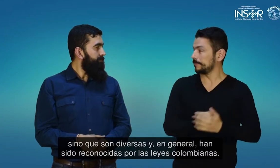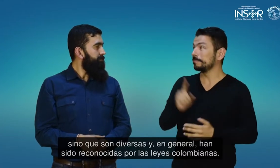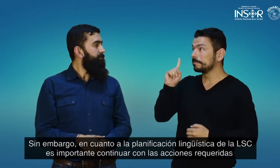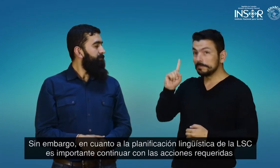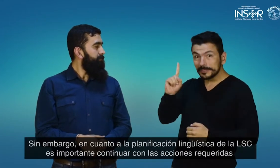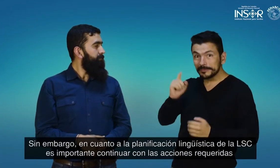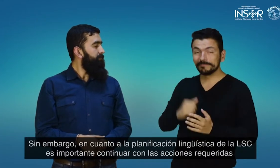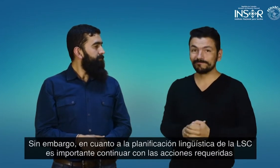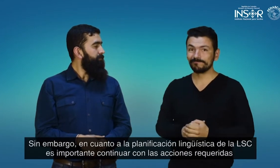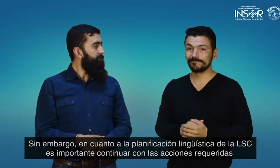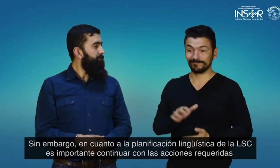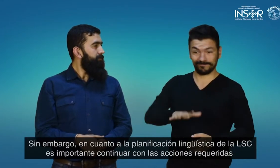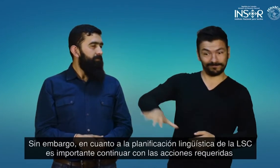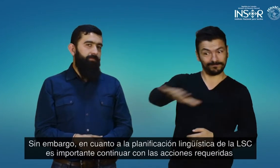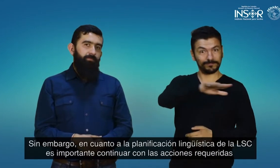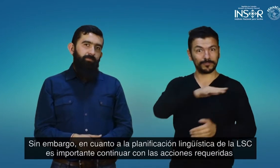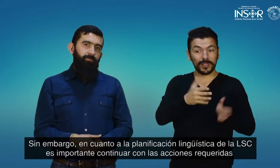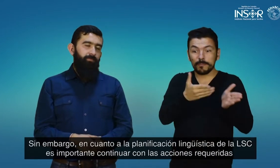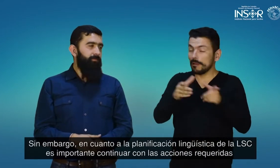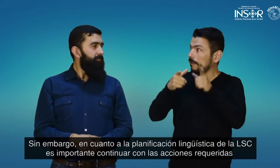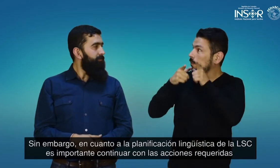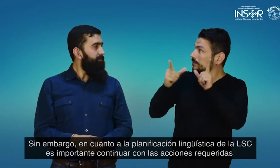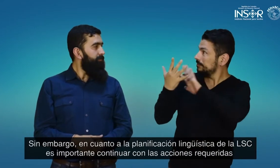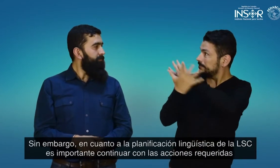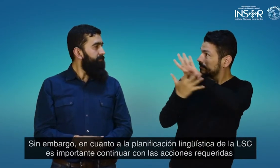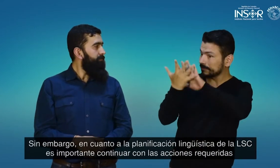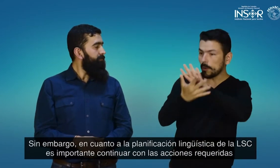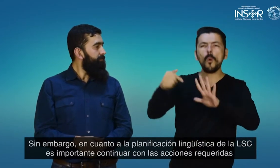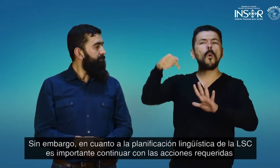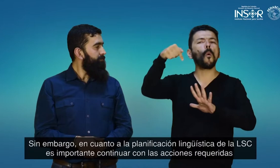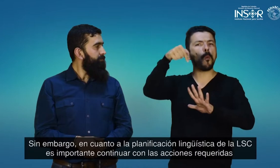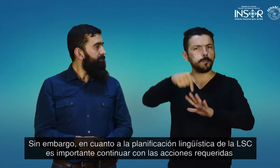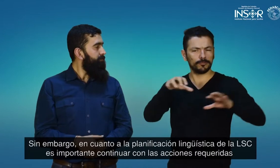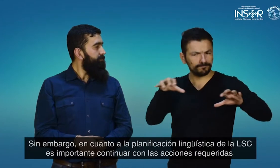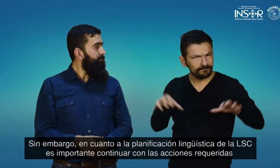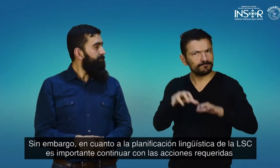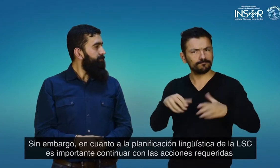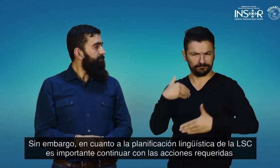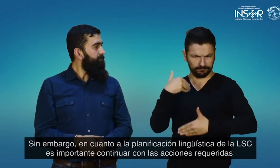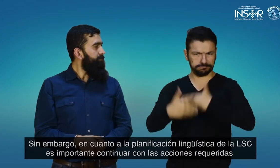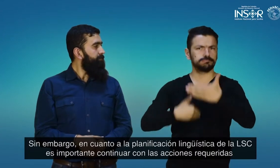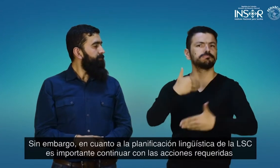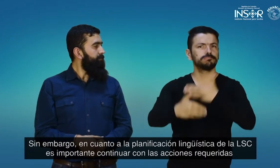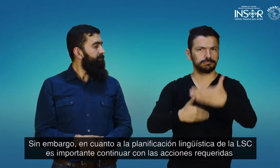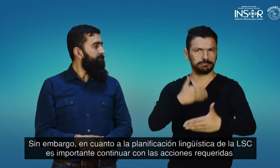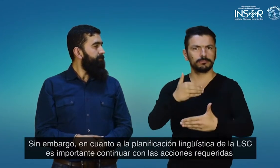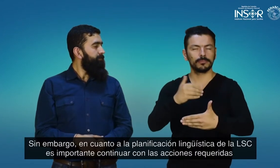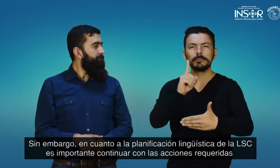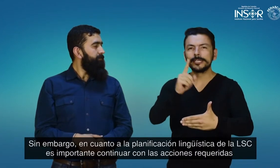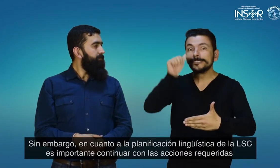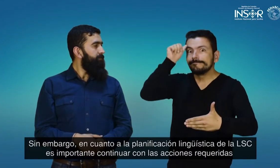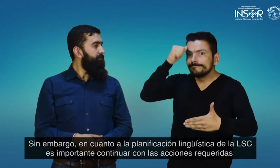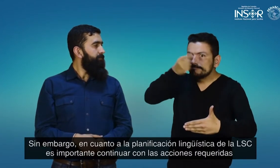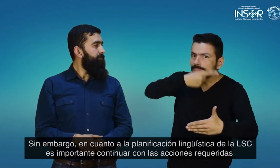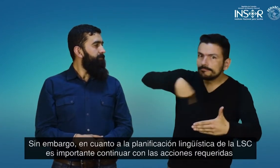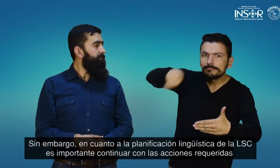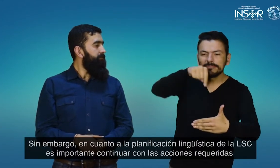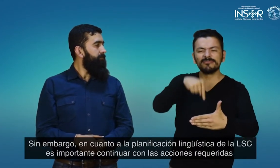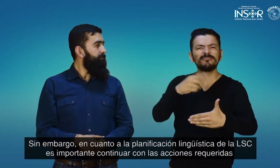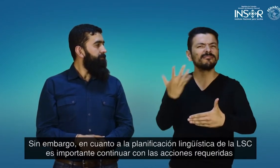colombianas. Sin embargo, en cuanto a la planificación lingüística de la lengua de señas colombiana, es importante continuar